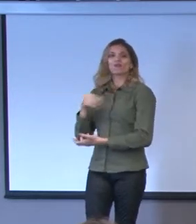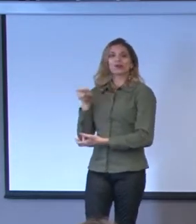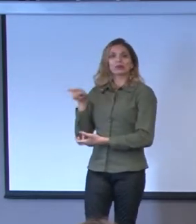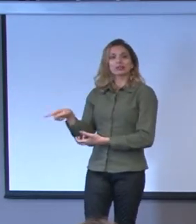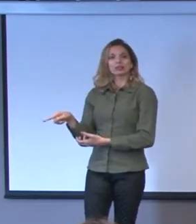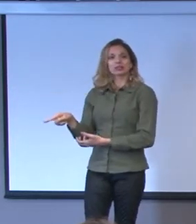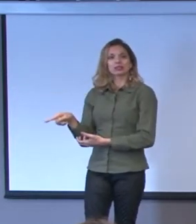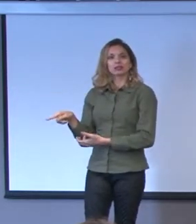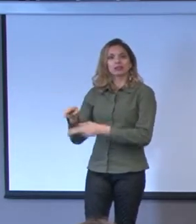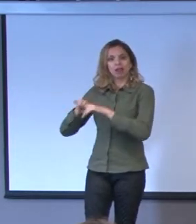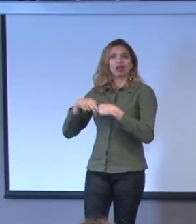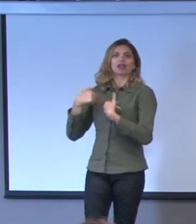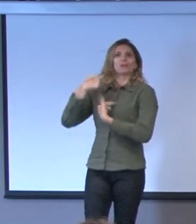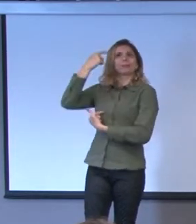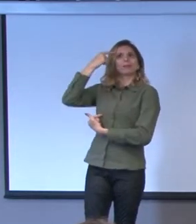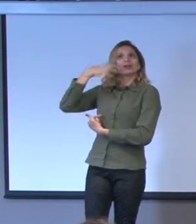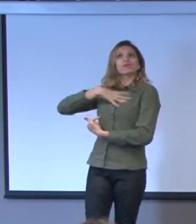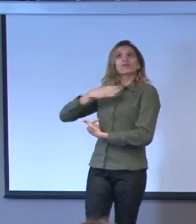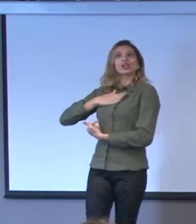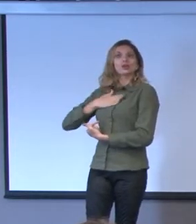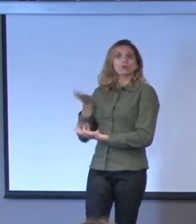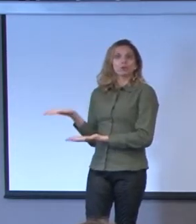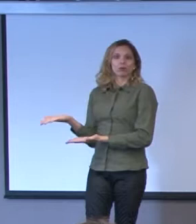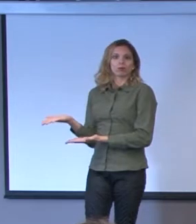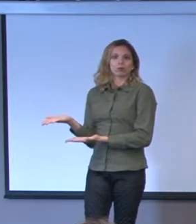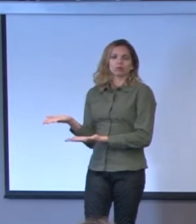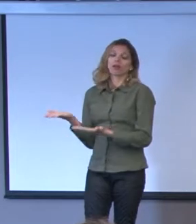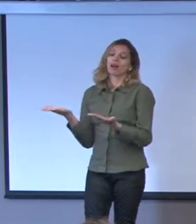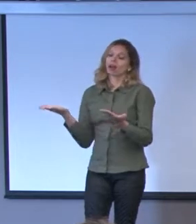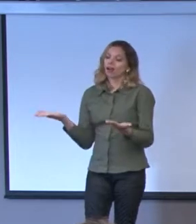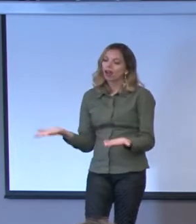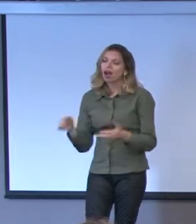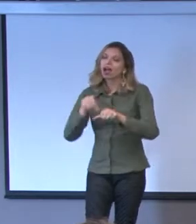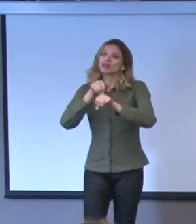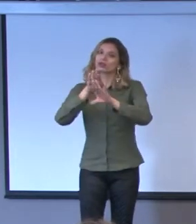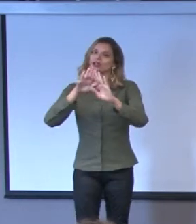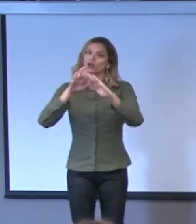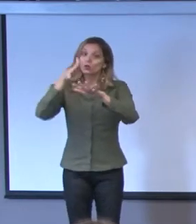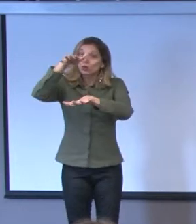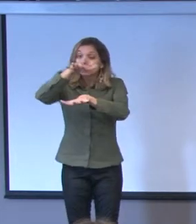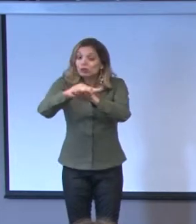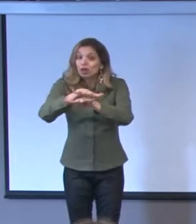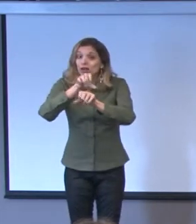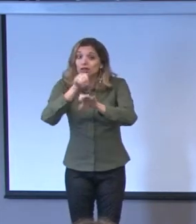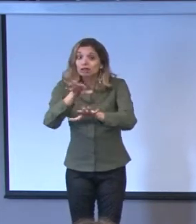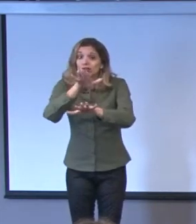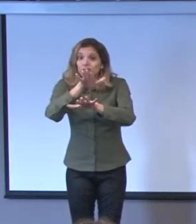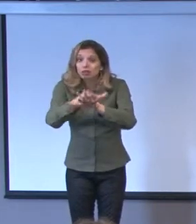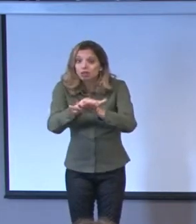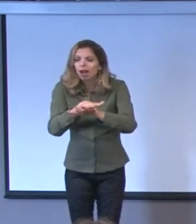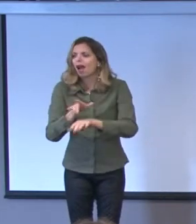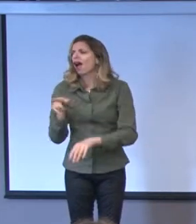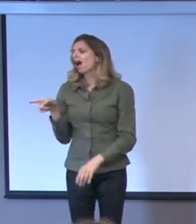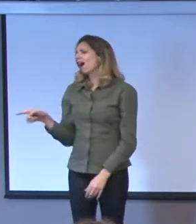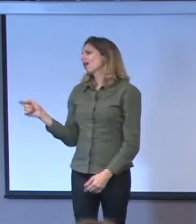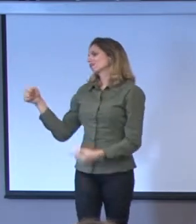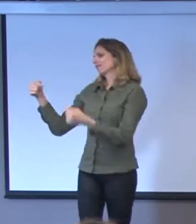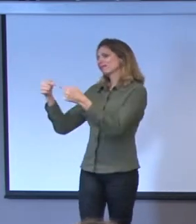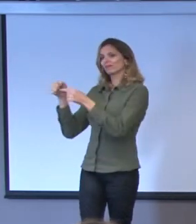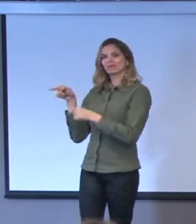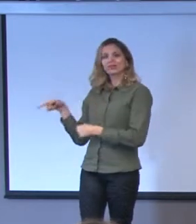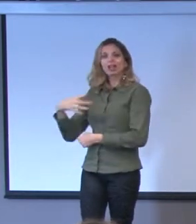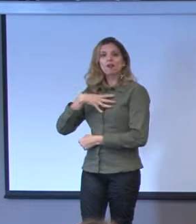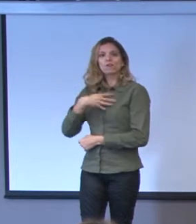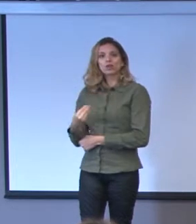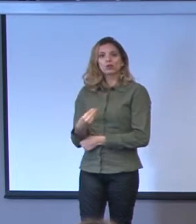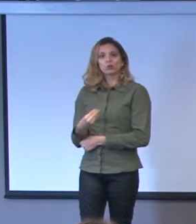viver. Né? Então, a educação inclusiva, para mim, é aquela que vai